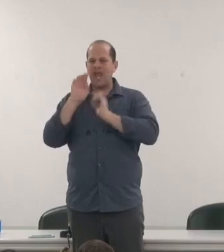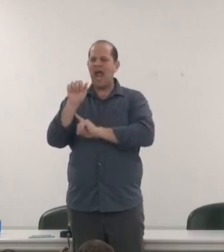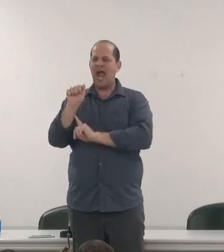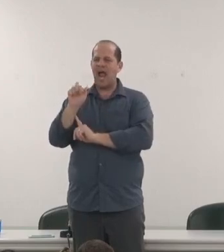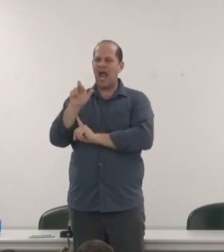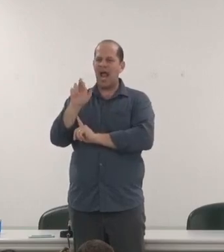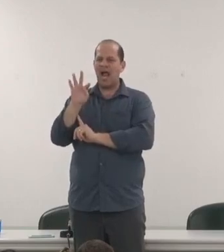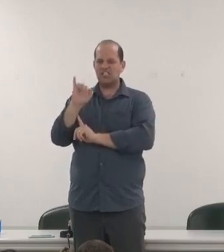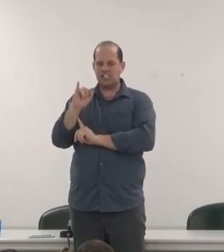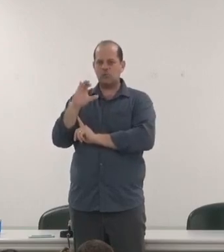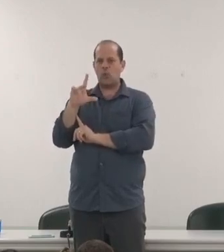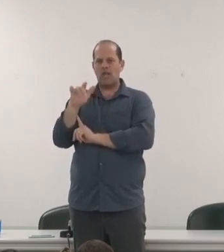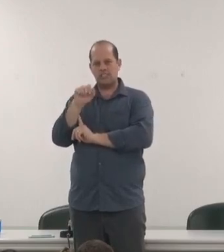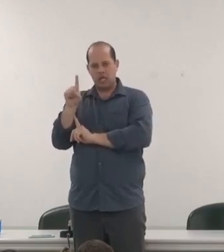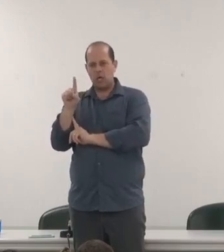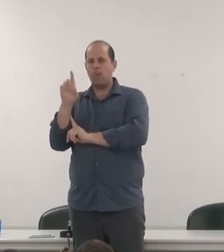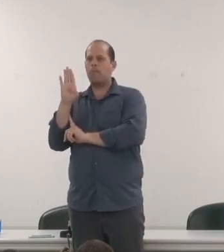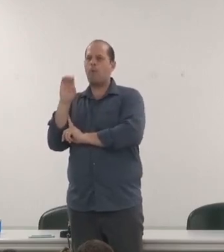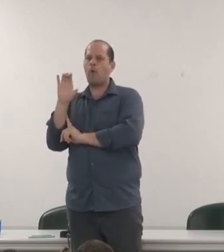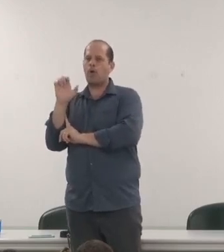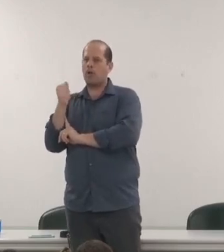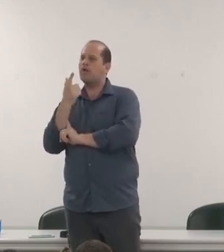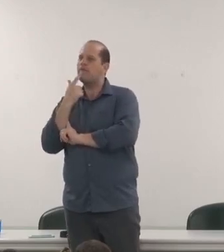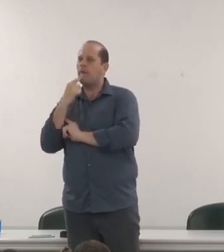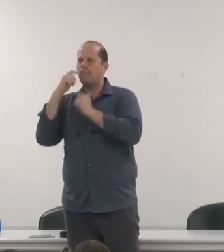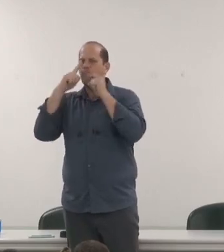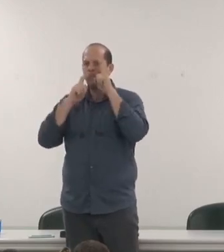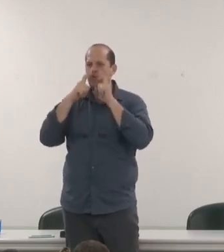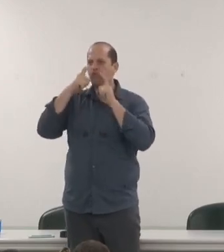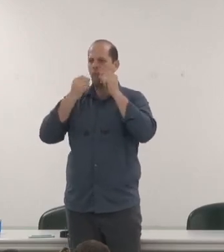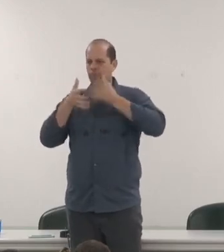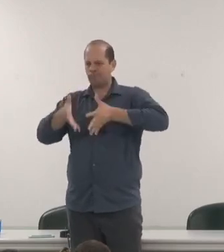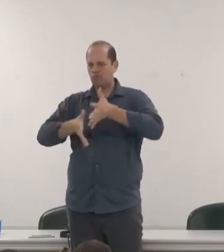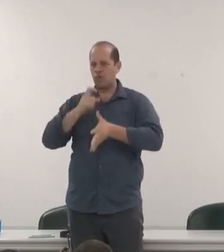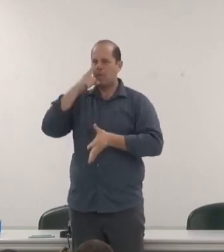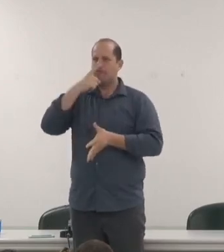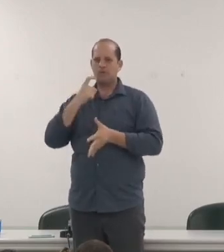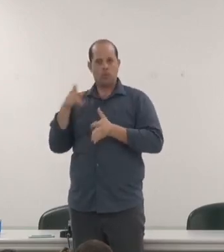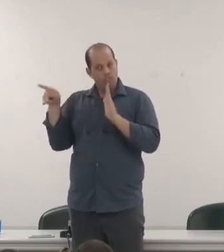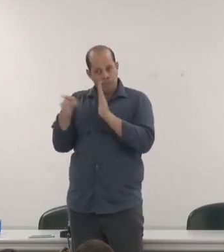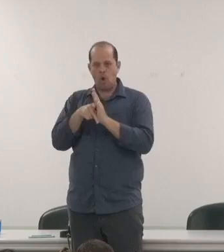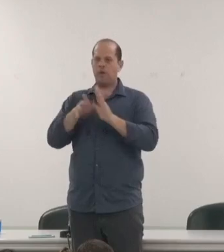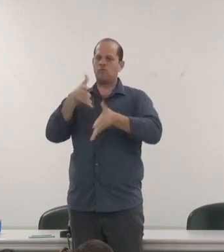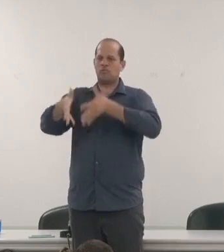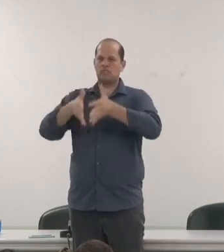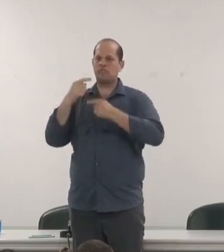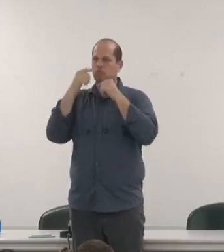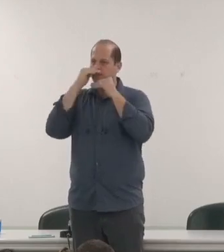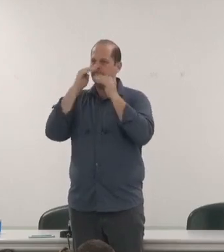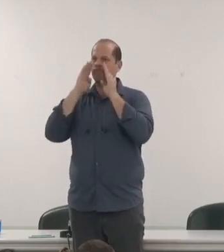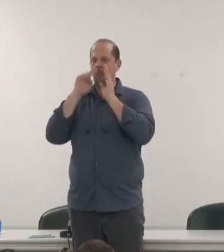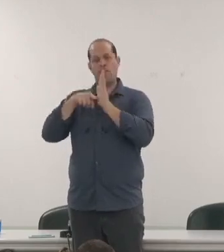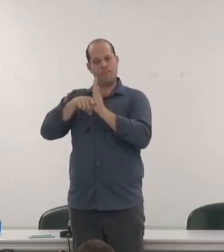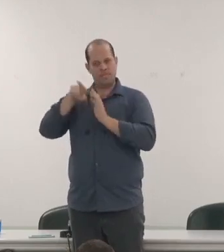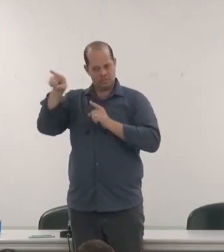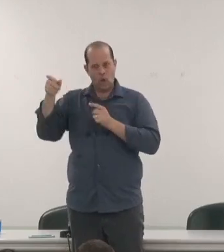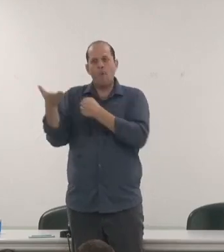estudo muito específico de como a articulação bucal acompanha a sinalização dos sinais manuais. Então,